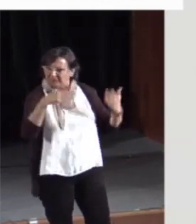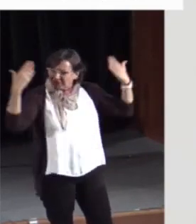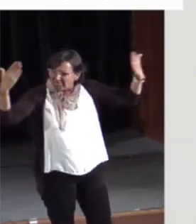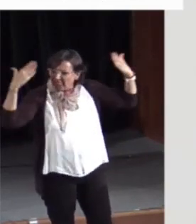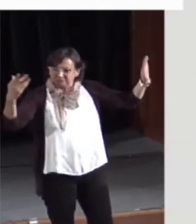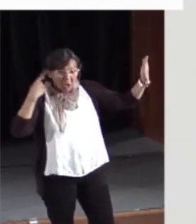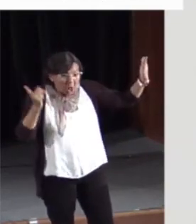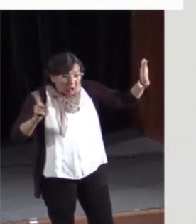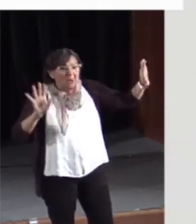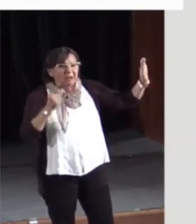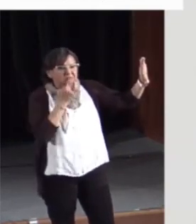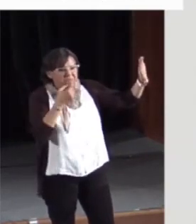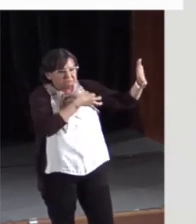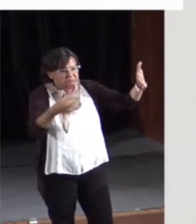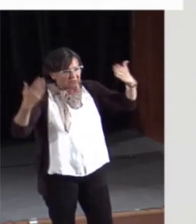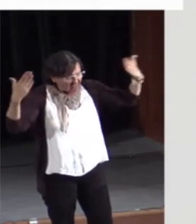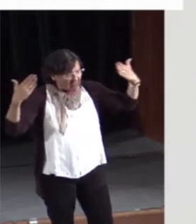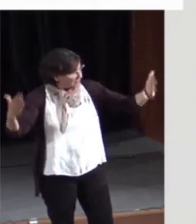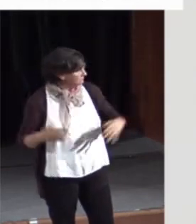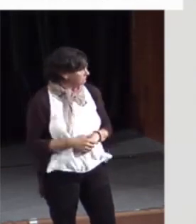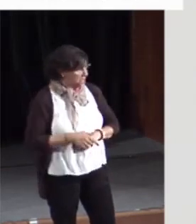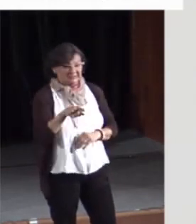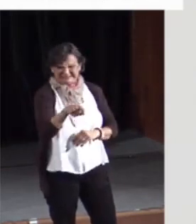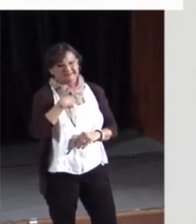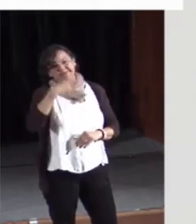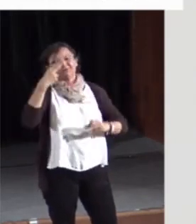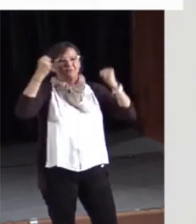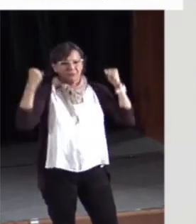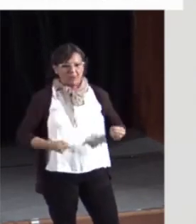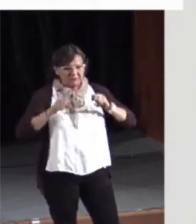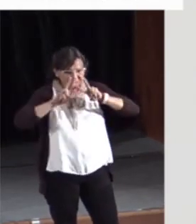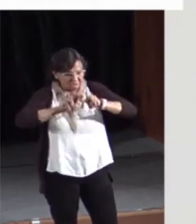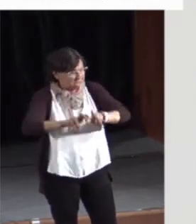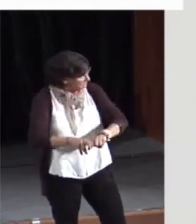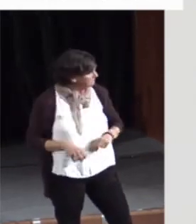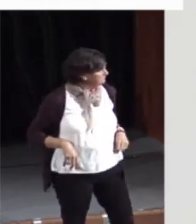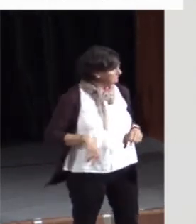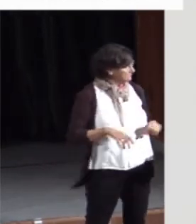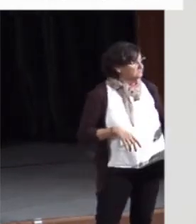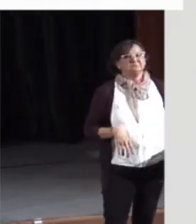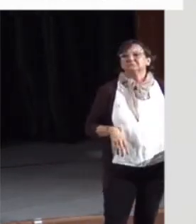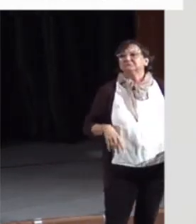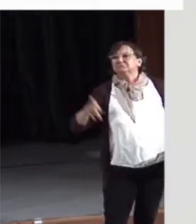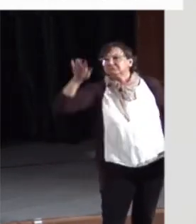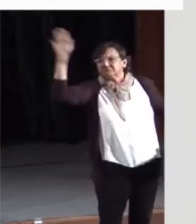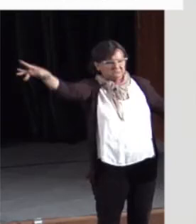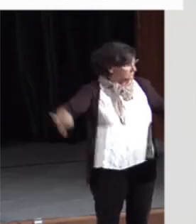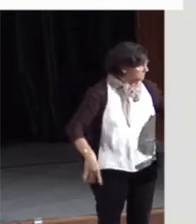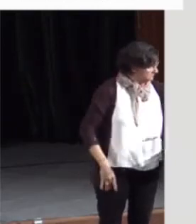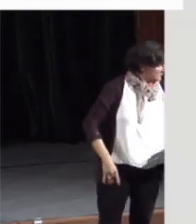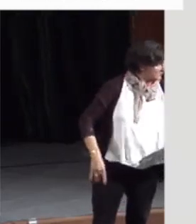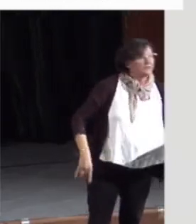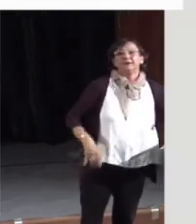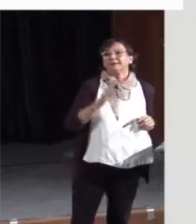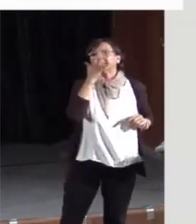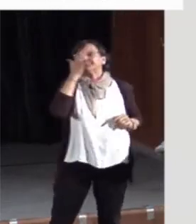Cuando no oímos. Felicidades a las personas sordas que reproducimos con los préstamos vocales los sonidos de las